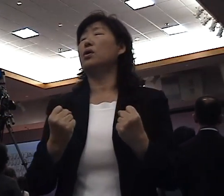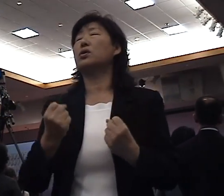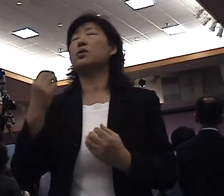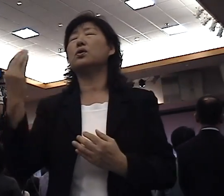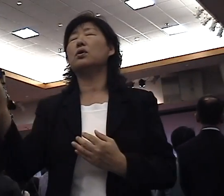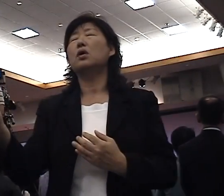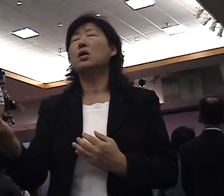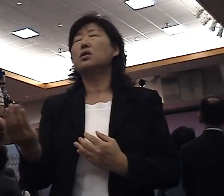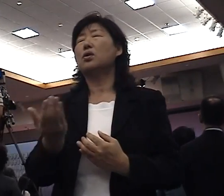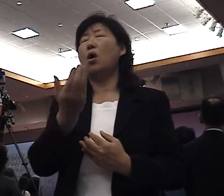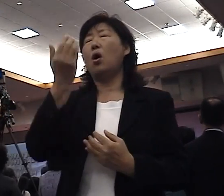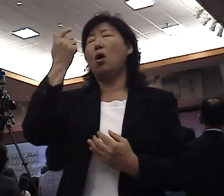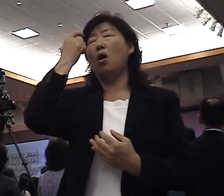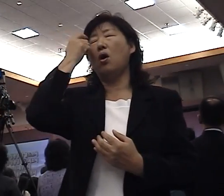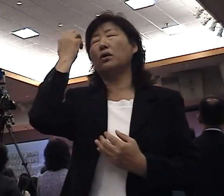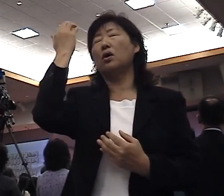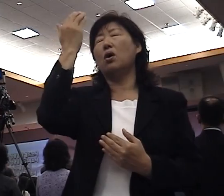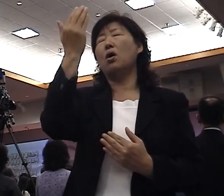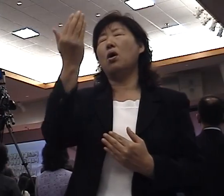살아계신